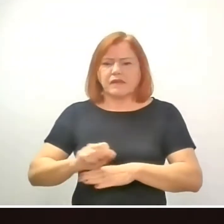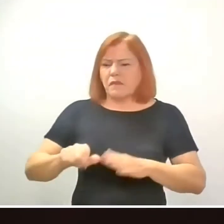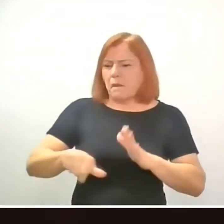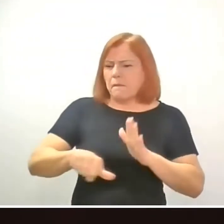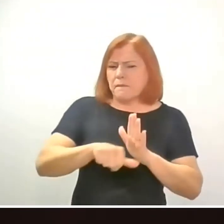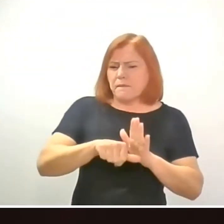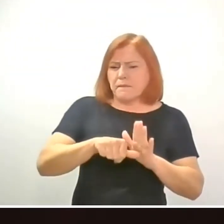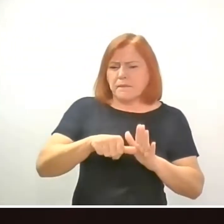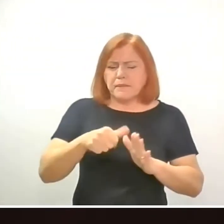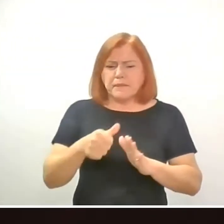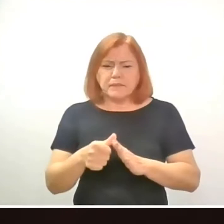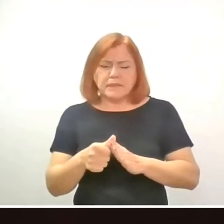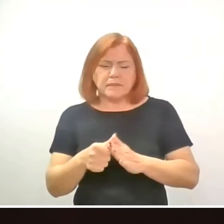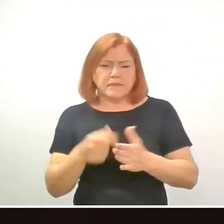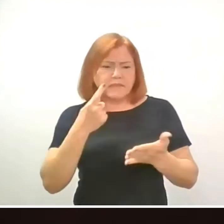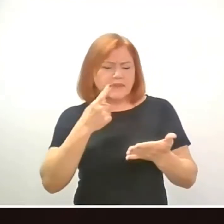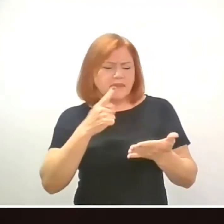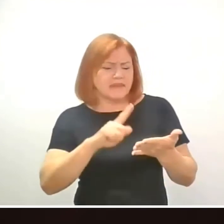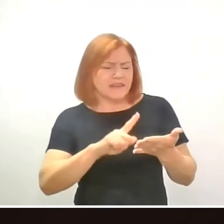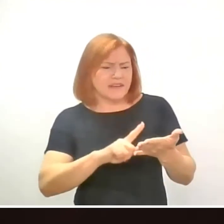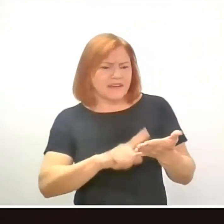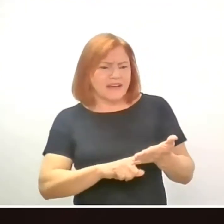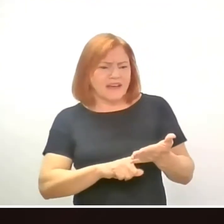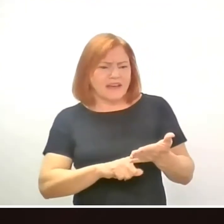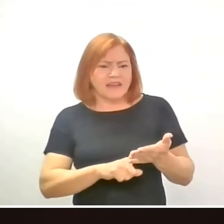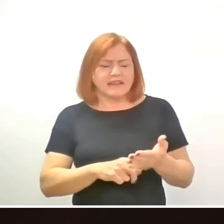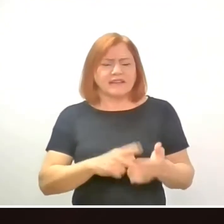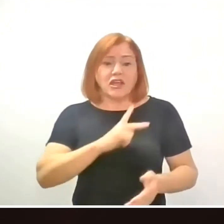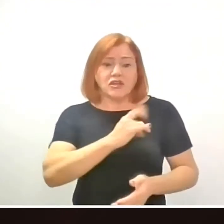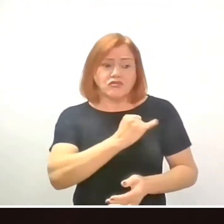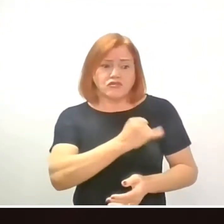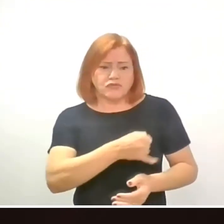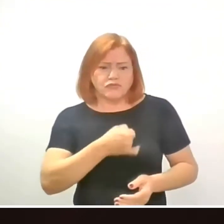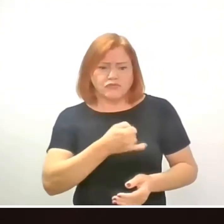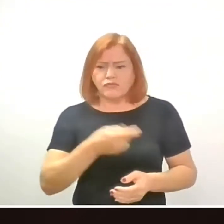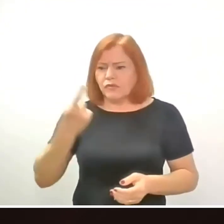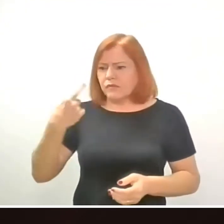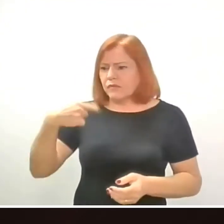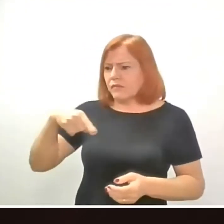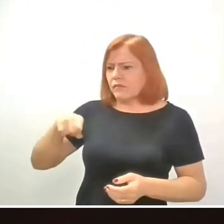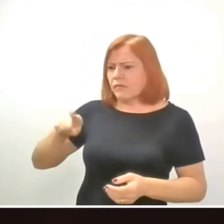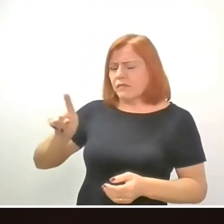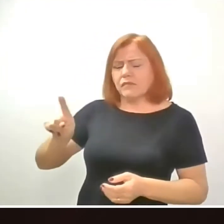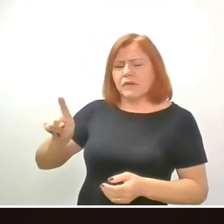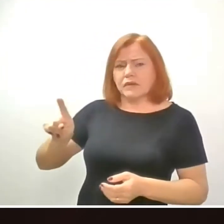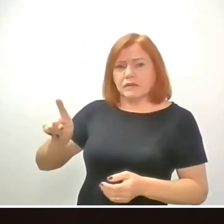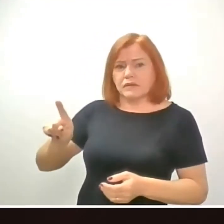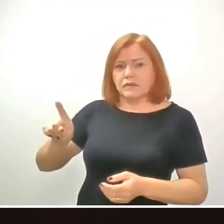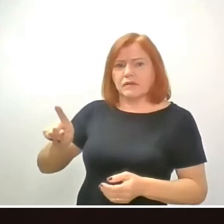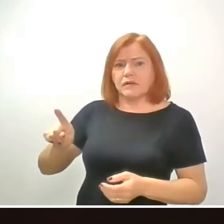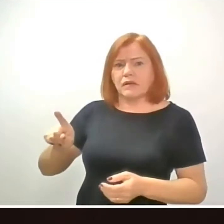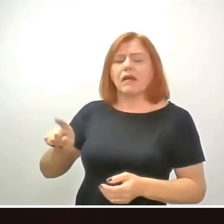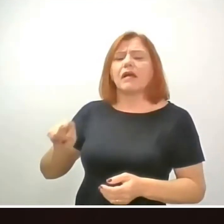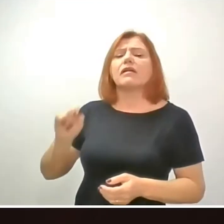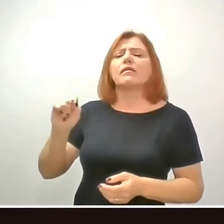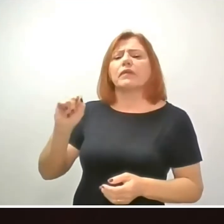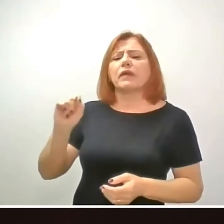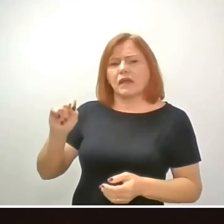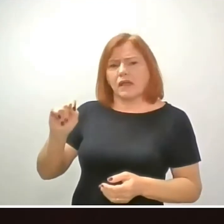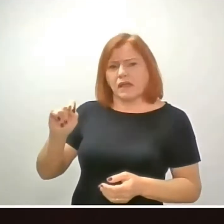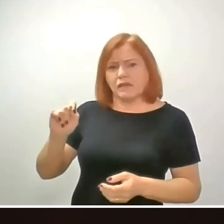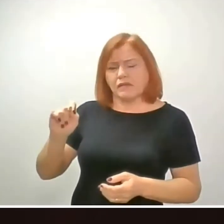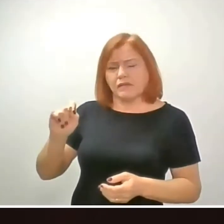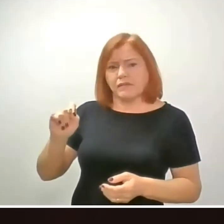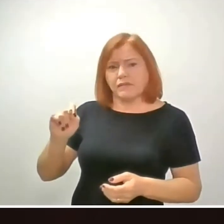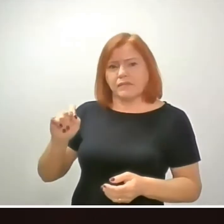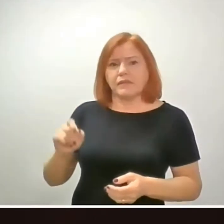em Éfeso, mas é para mandar para o anjo da igreja em Éfeso, porque naquele tempo, já